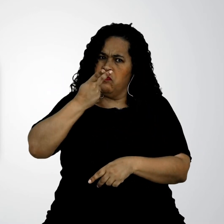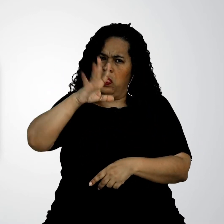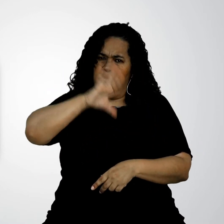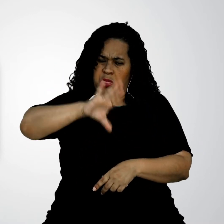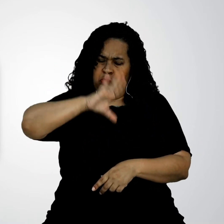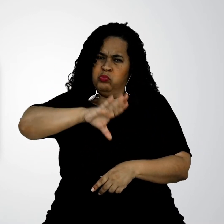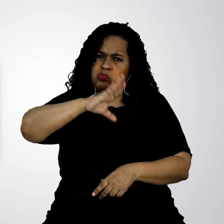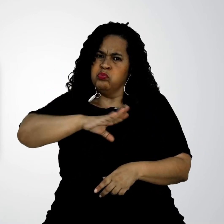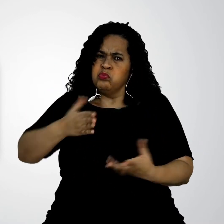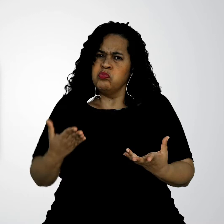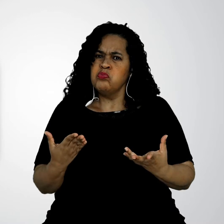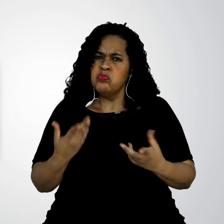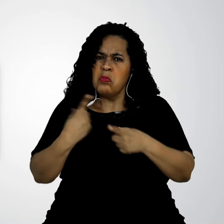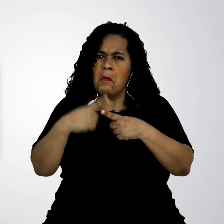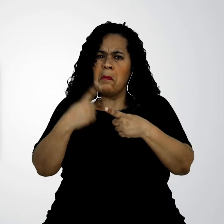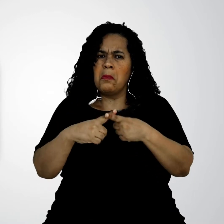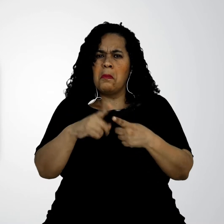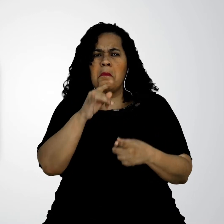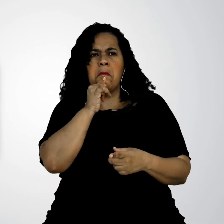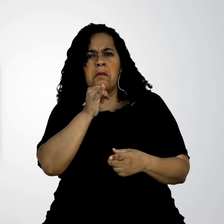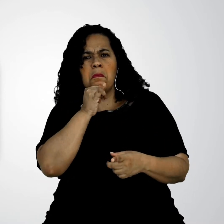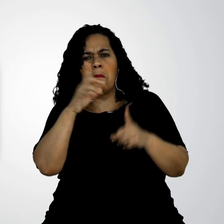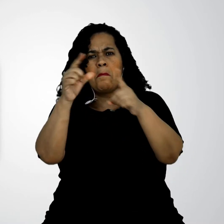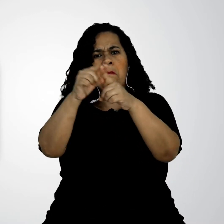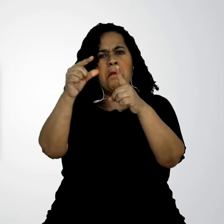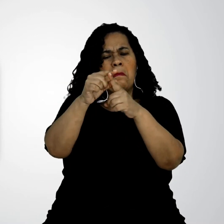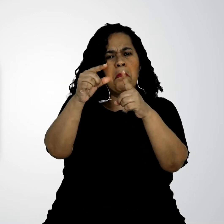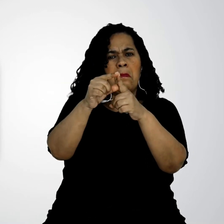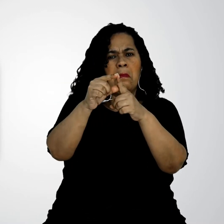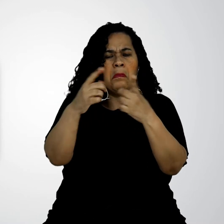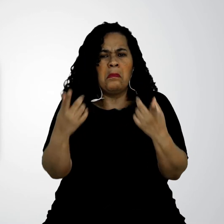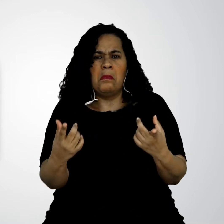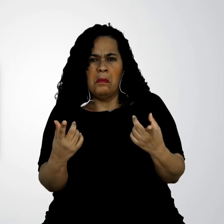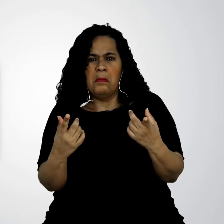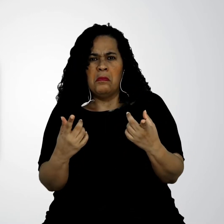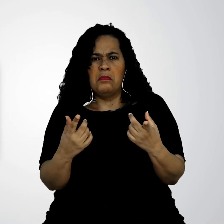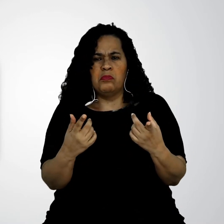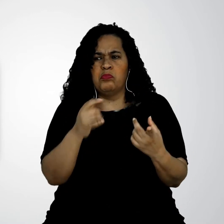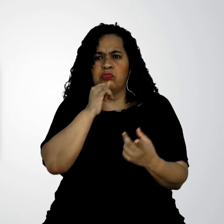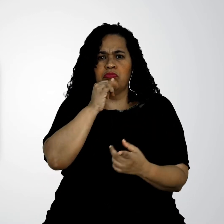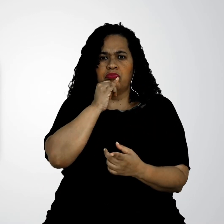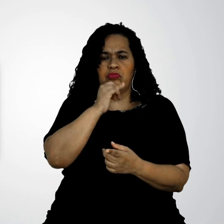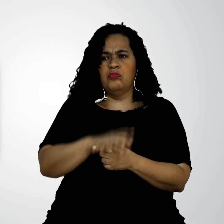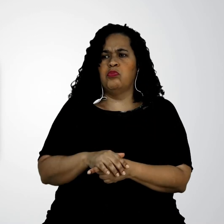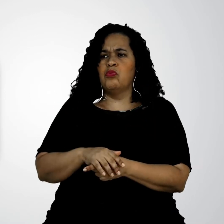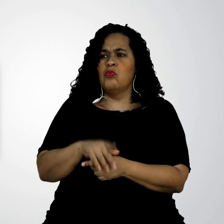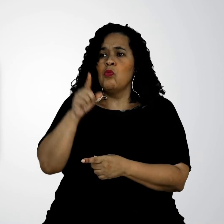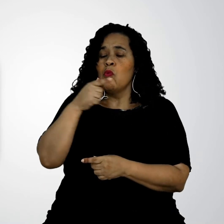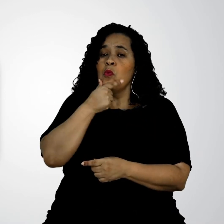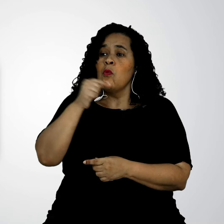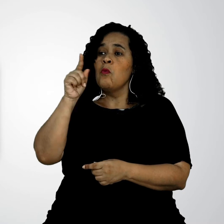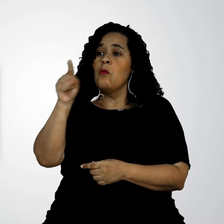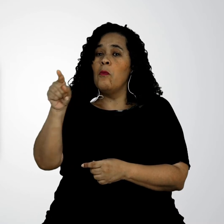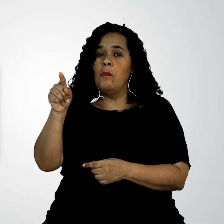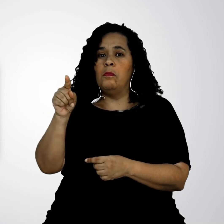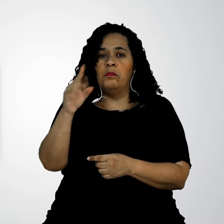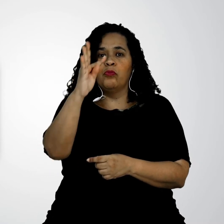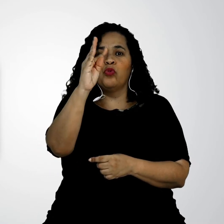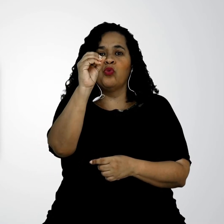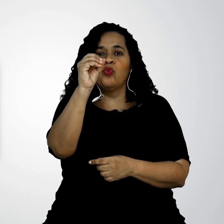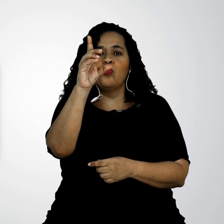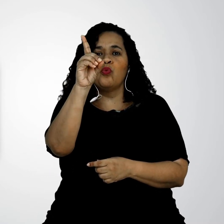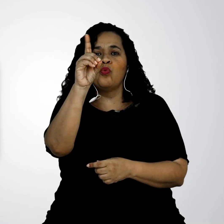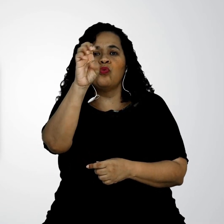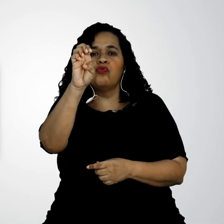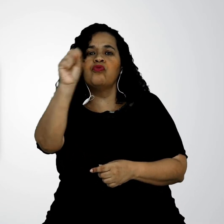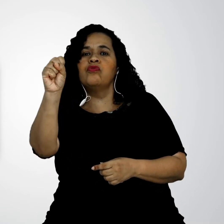mais fácil. Então, tornar os pronomes neutros, né? O ele, o ela, né? Todos até os pronomes todas. Sofreram